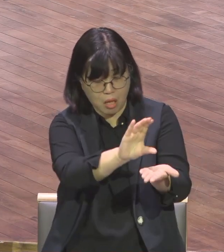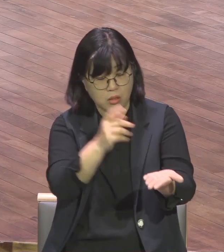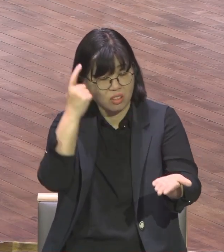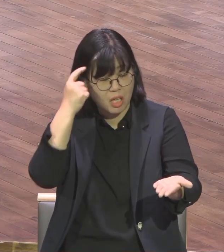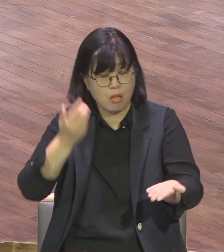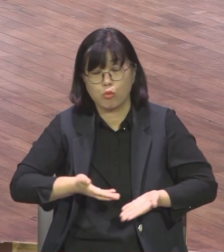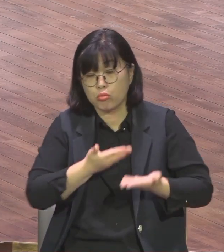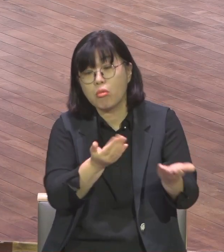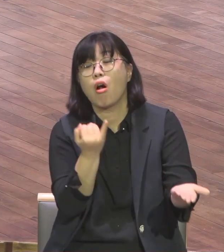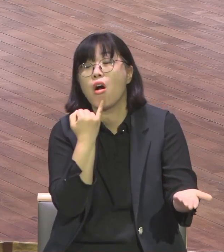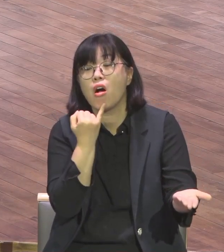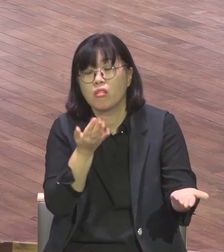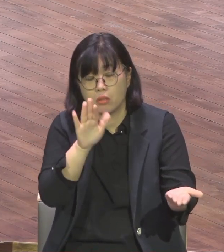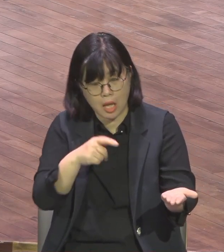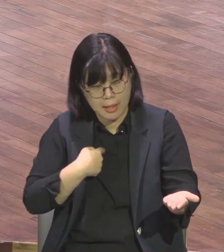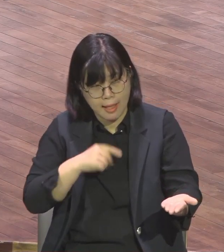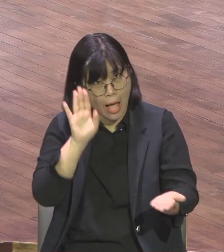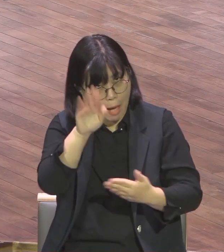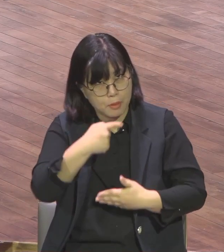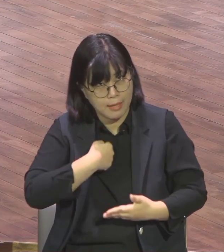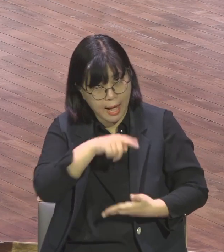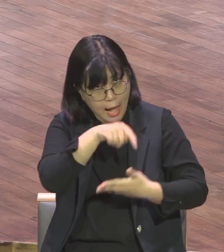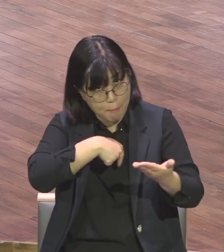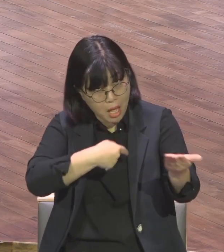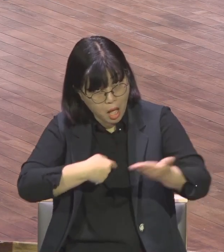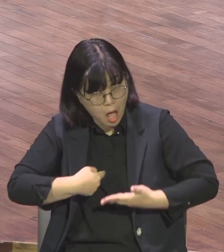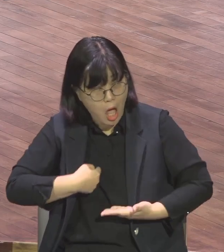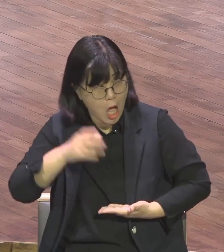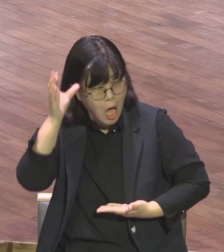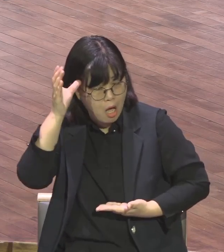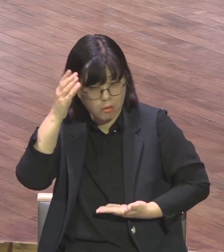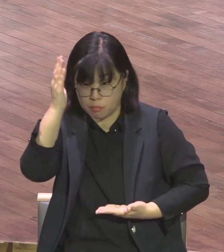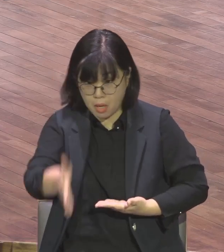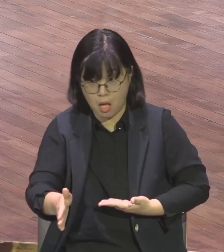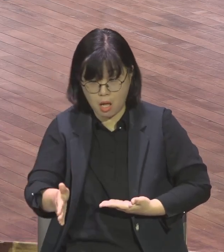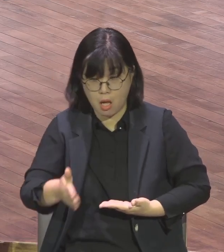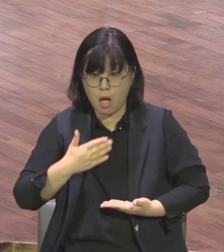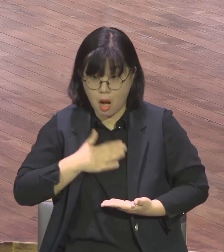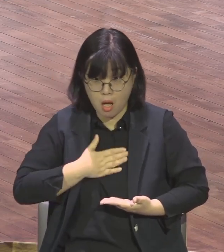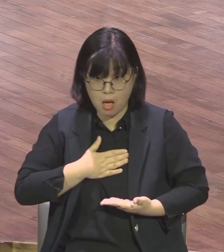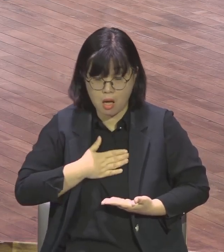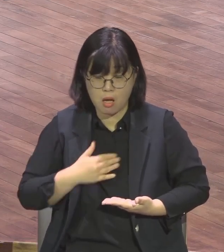해간 억지로 힘들고 어려우면서 자기도 힘들면 돈 빌려줘가지고 그 안